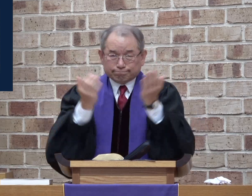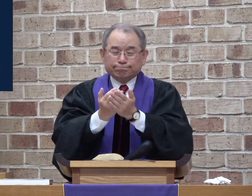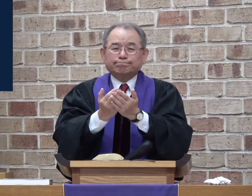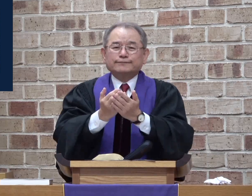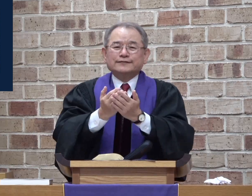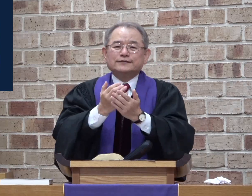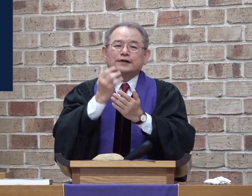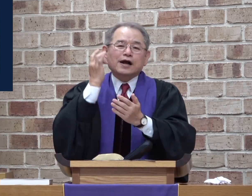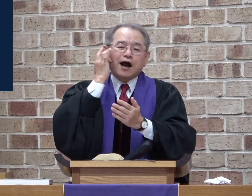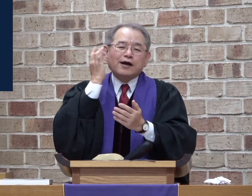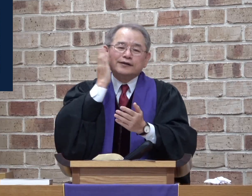가나안 땅에